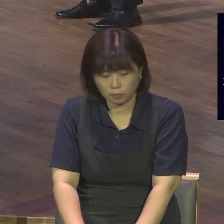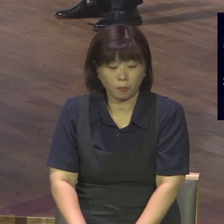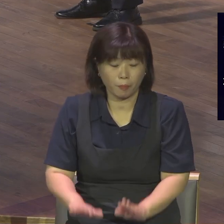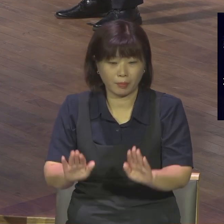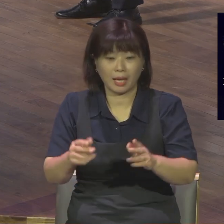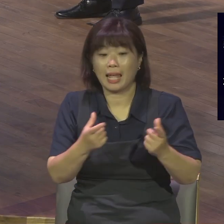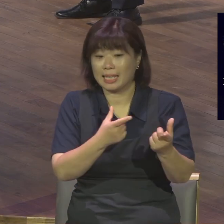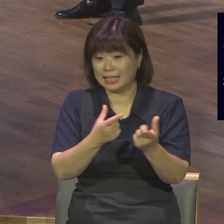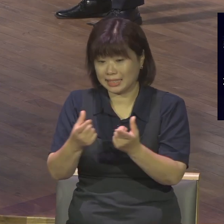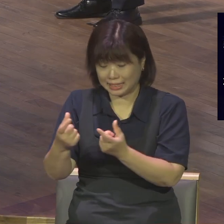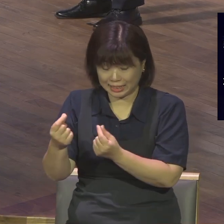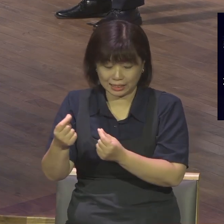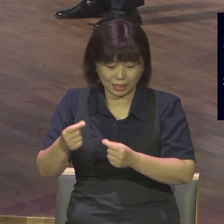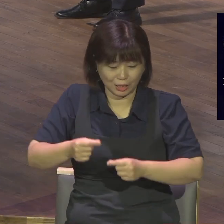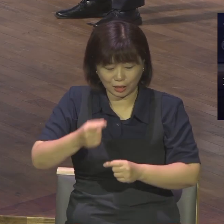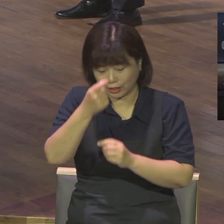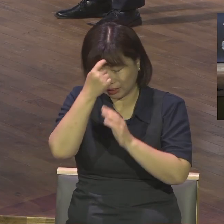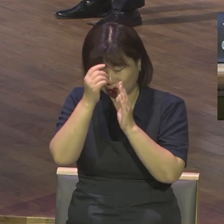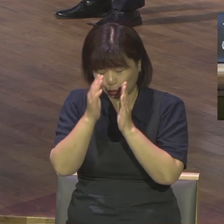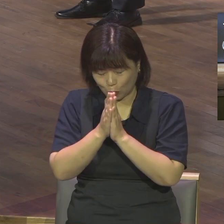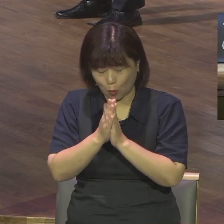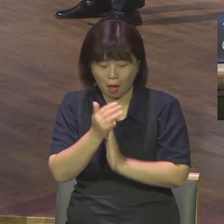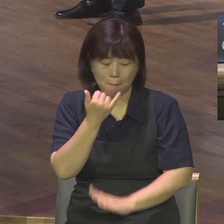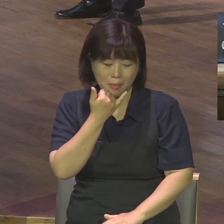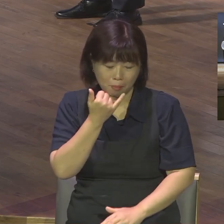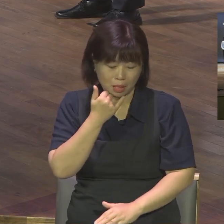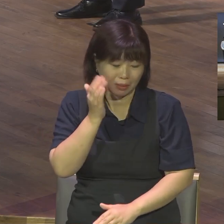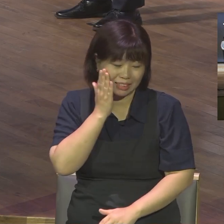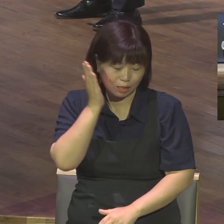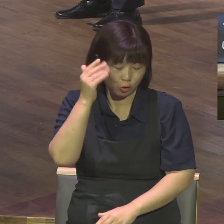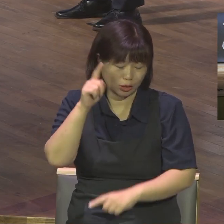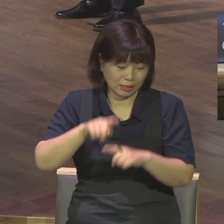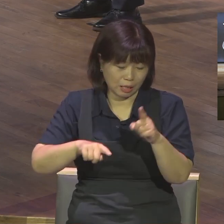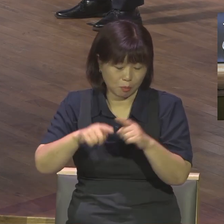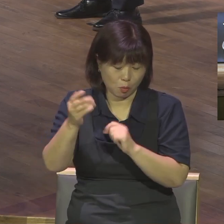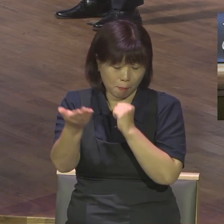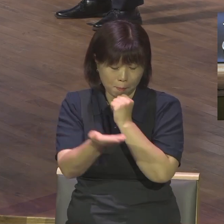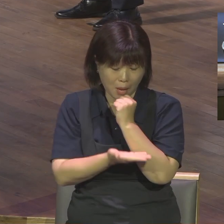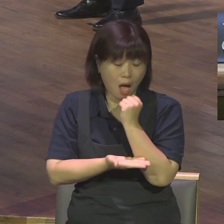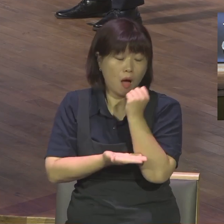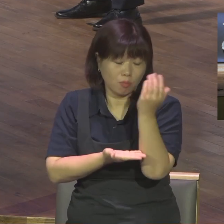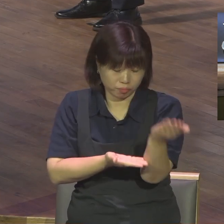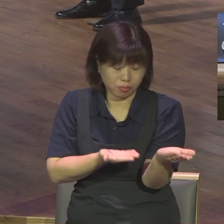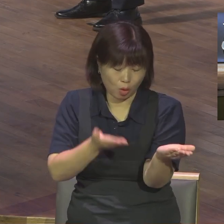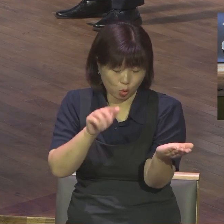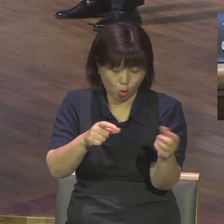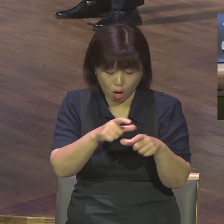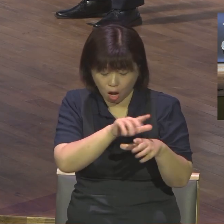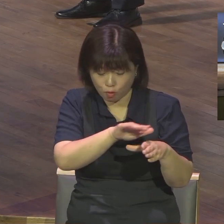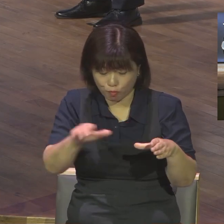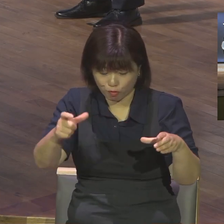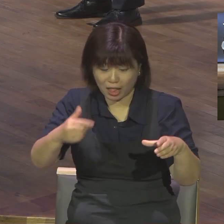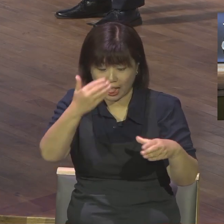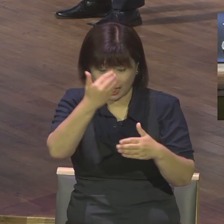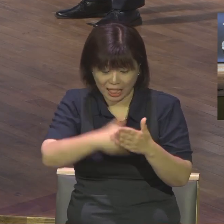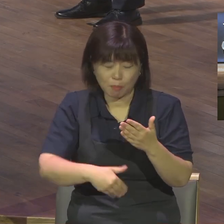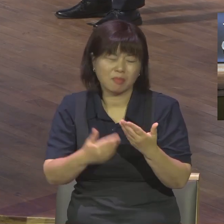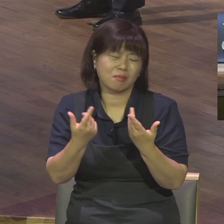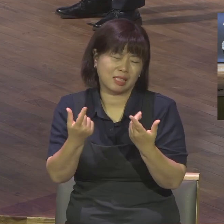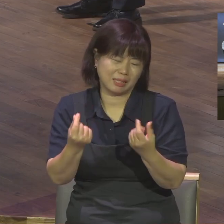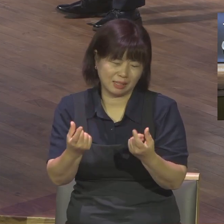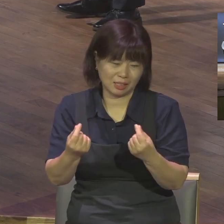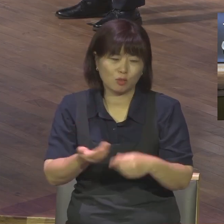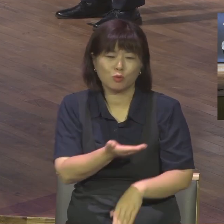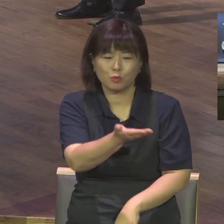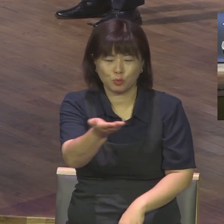밤나무 상수리 나무가 배임을 당하여도 그루터기는 남아 그 그루터기가 237 나라 5천 종족을 살릴 줄 믿습니다.